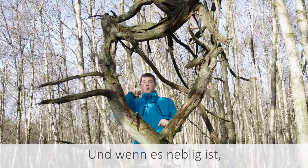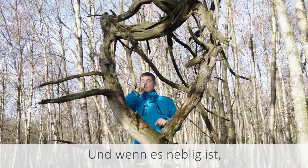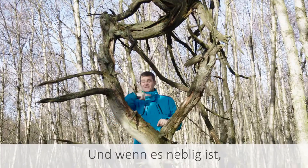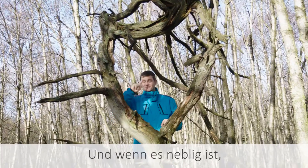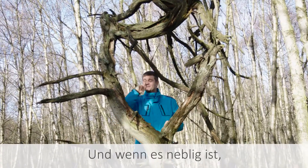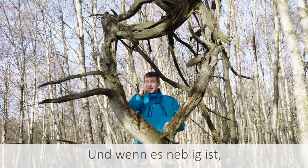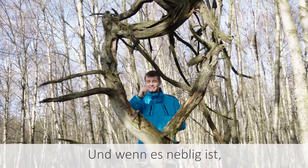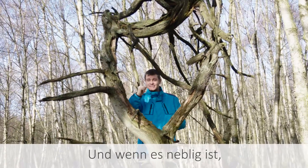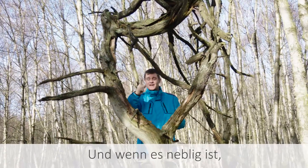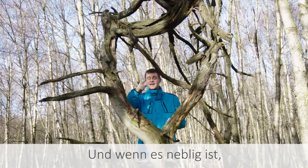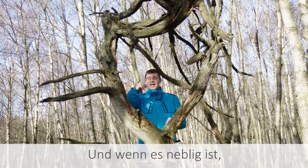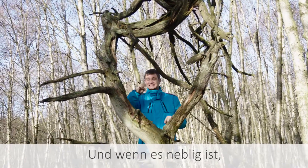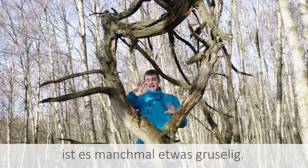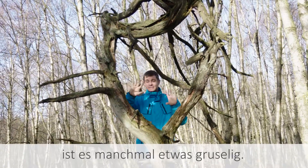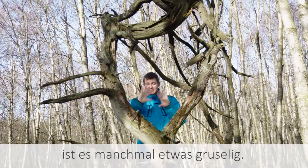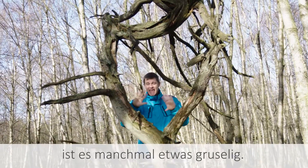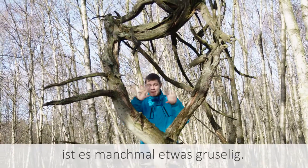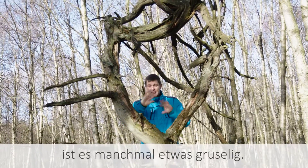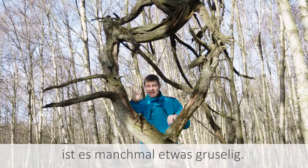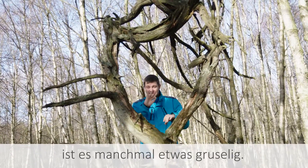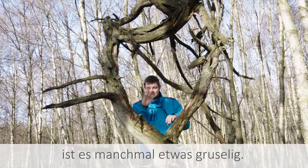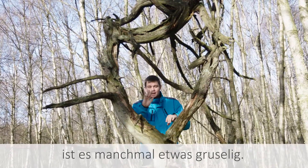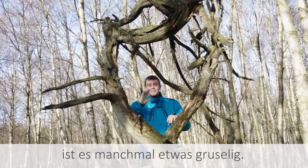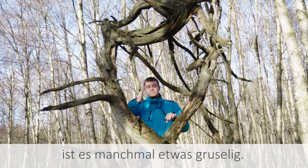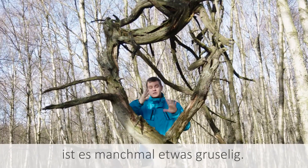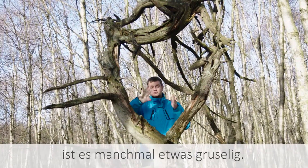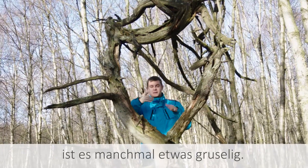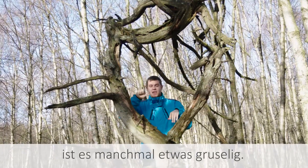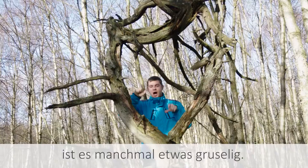Und wenn es neblig ist, ist es manchmal etwas gruselig.